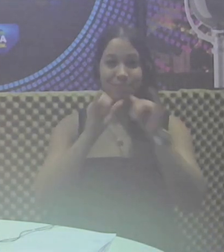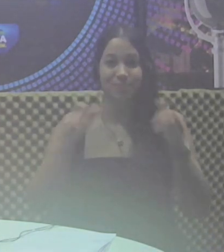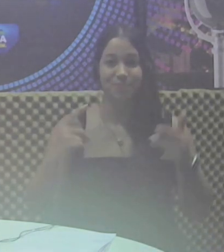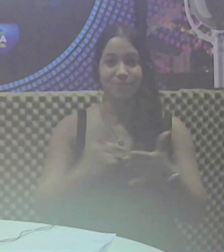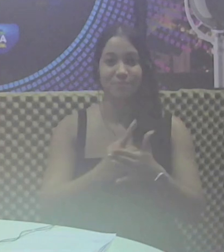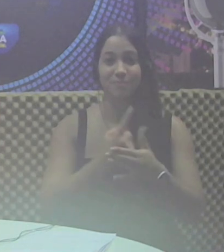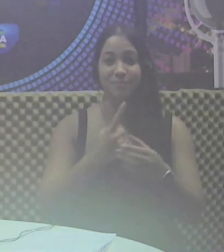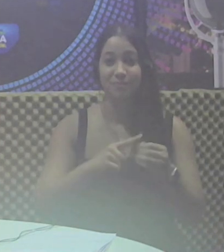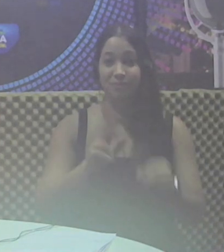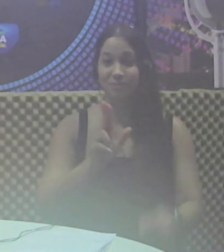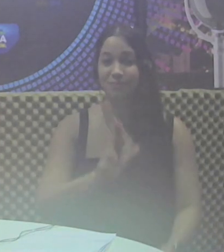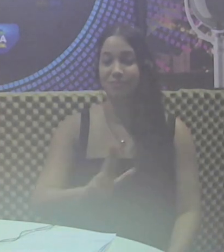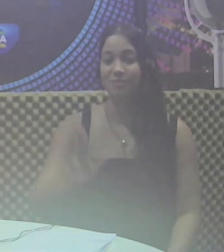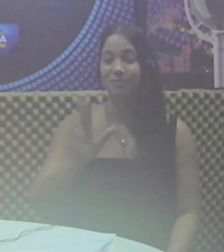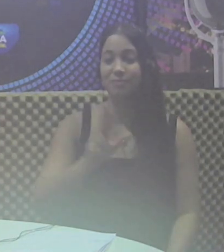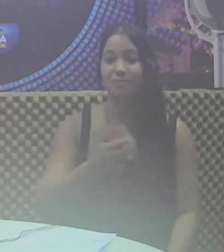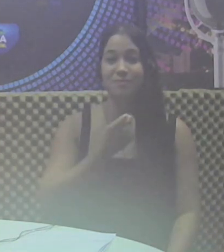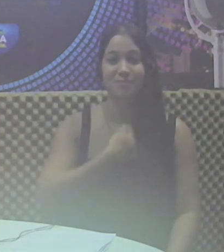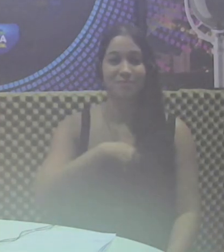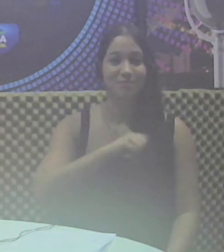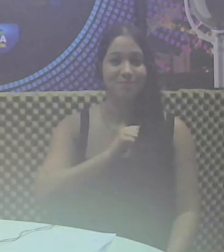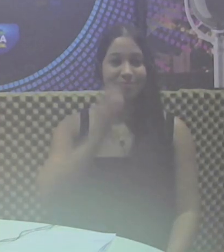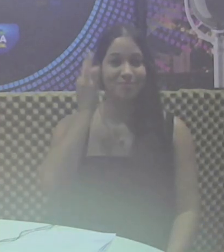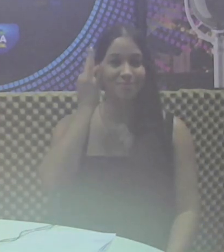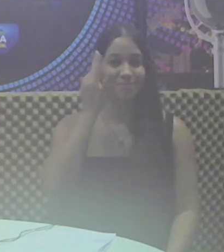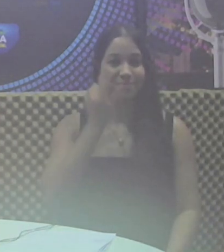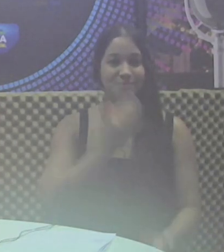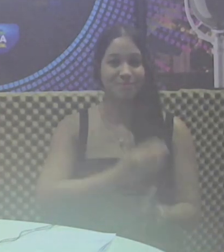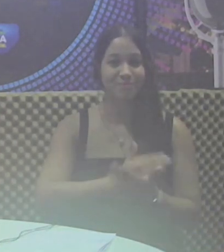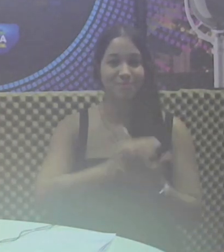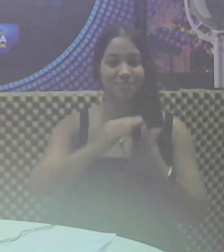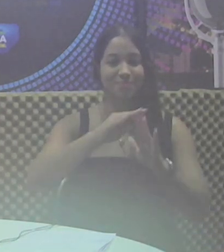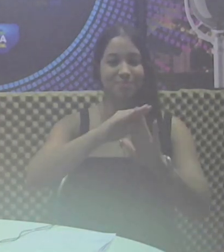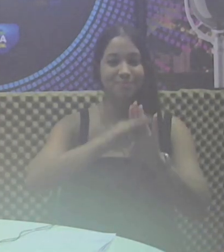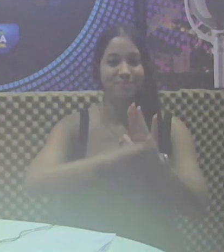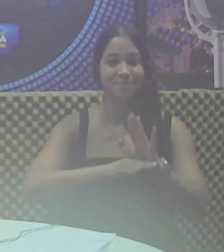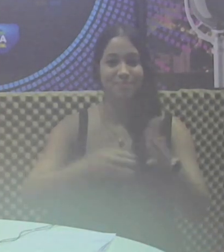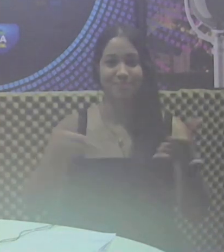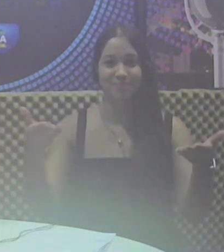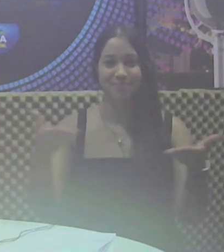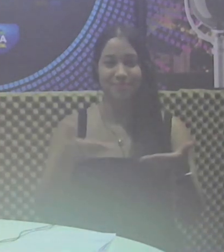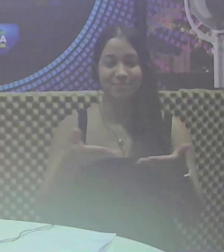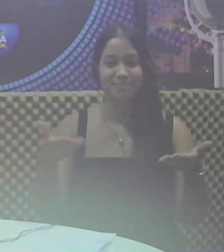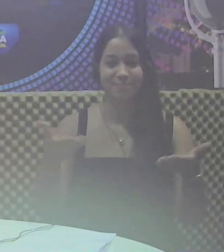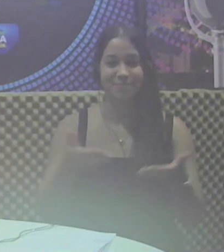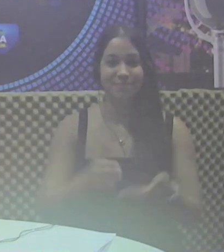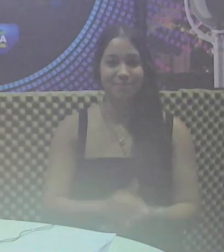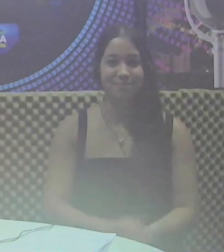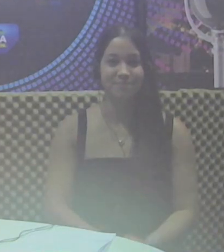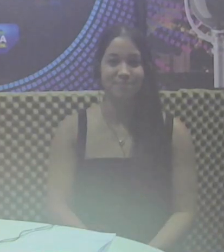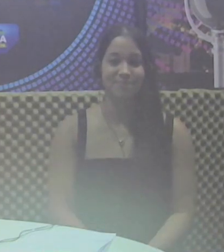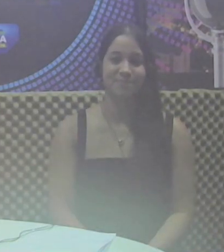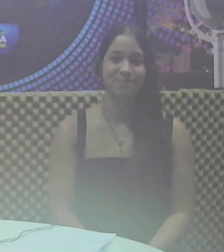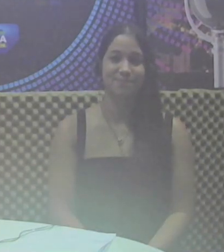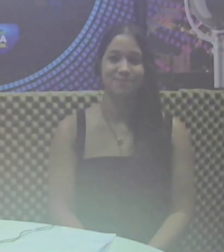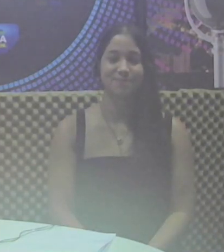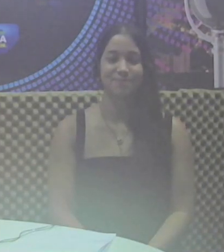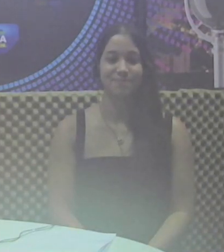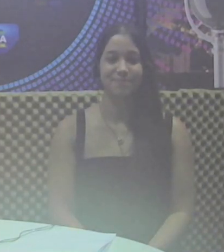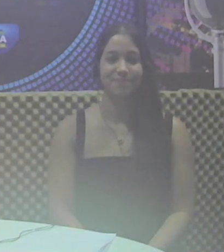fato acontece em Uberlândia. Eu sou o Fernando Cássio e começamos com os destaques da edição de hoje.